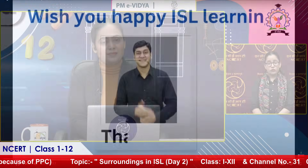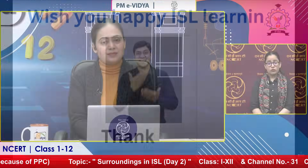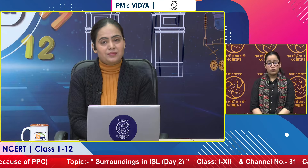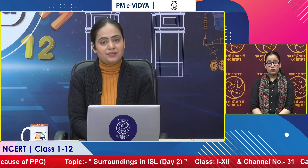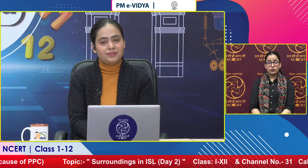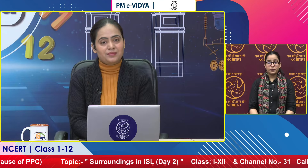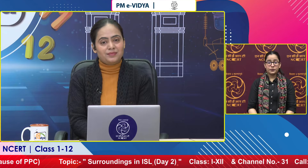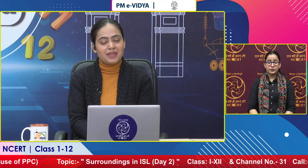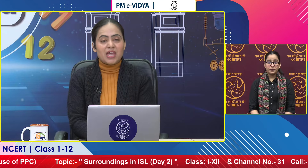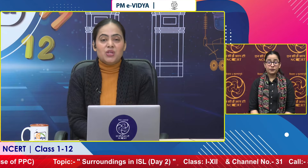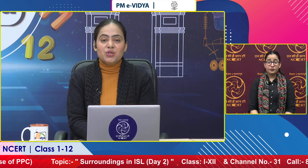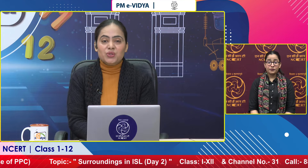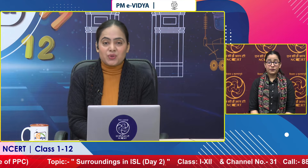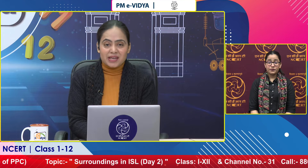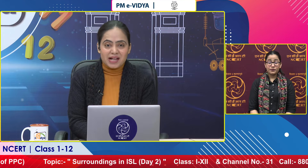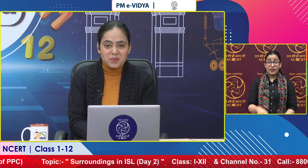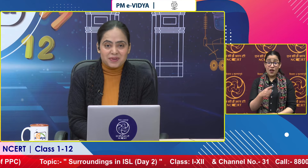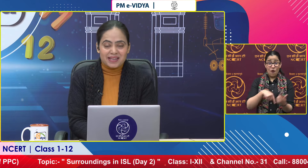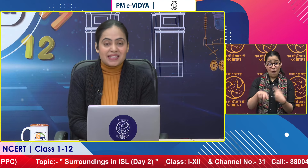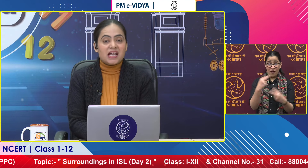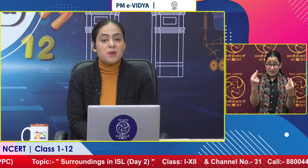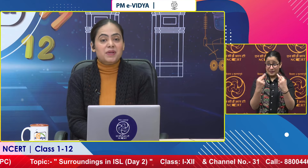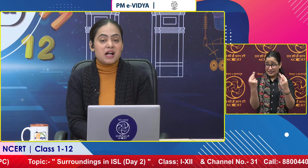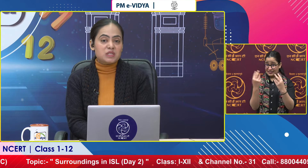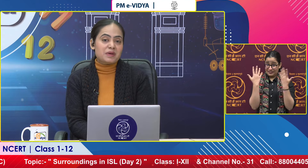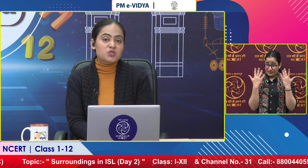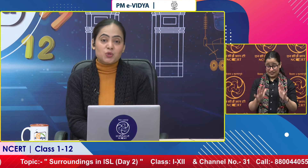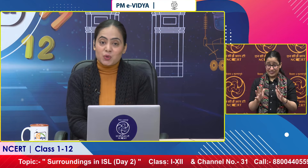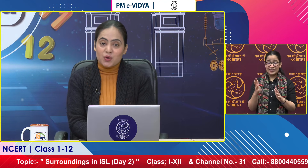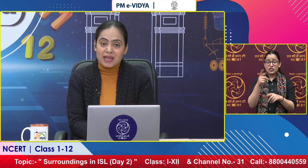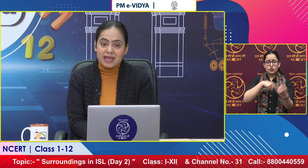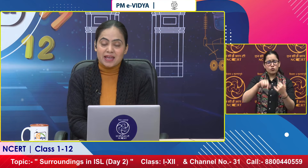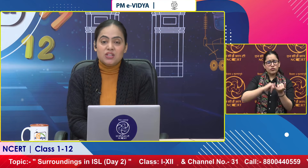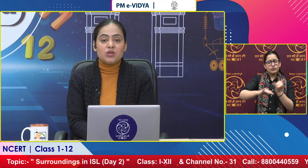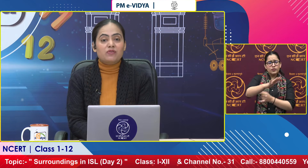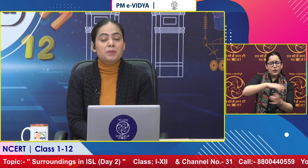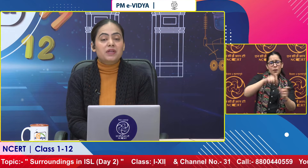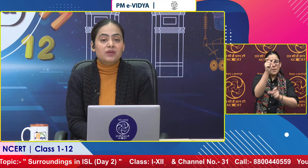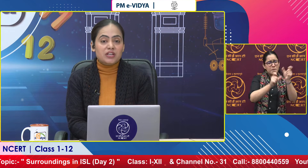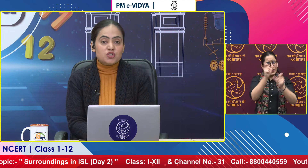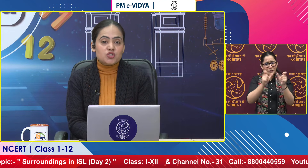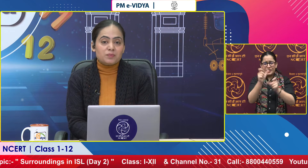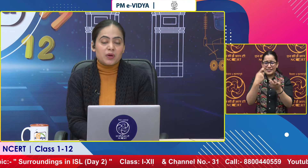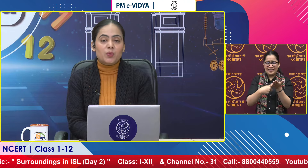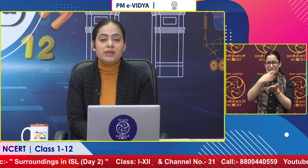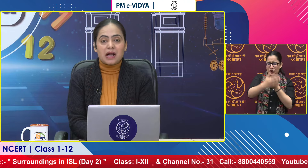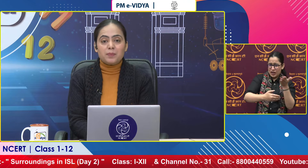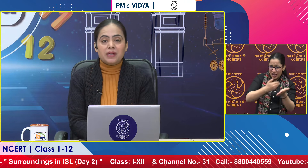धन्यवाद। तो देखा आपने कि आपके आसपास जो लोग हैं, चाहे वो आपके रिलेशनशिप में हो या फिर